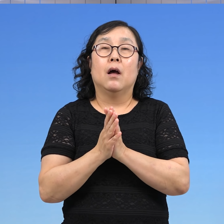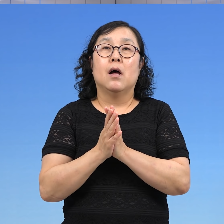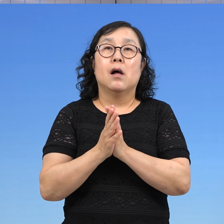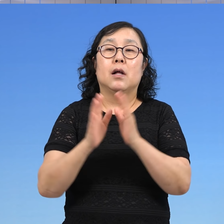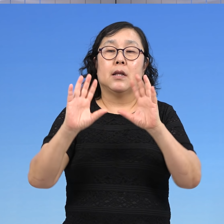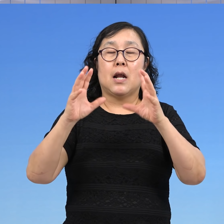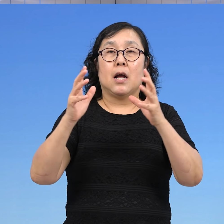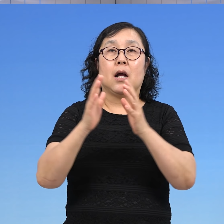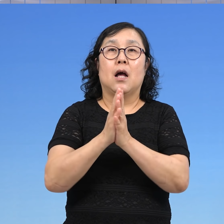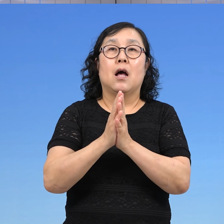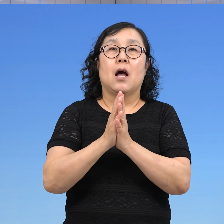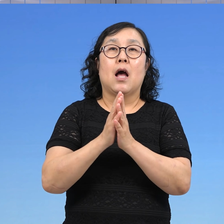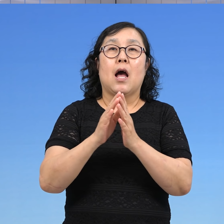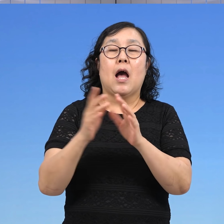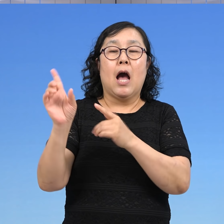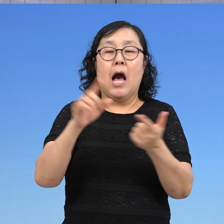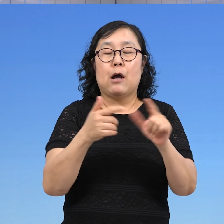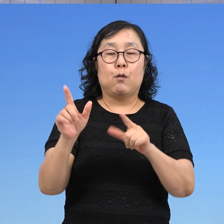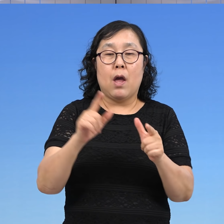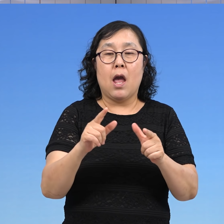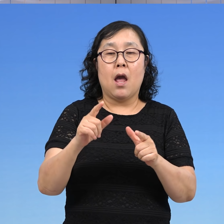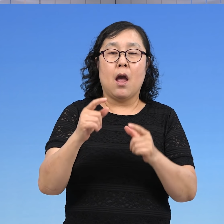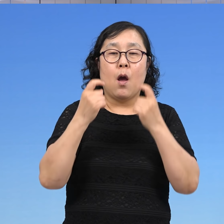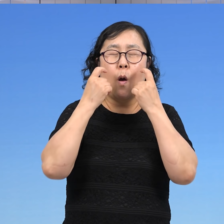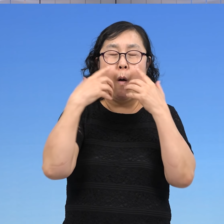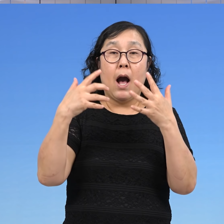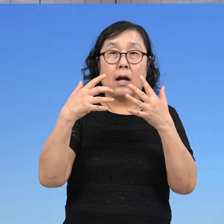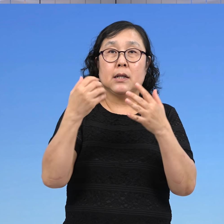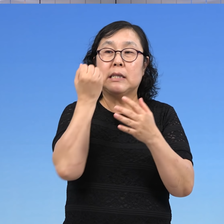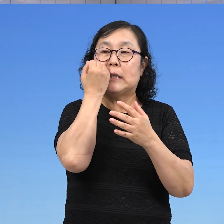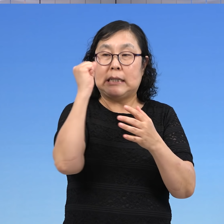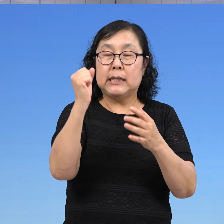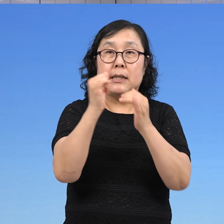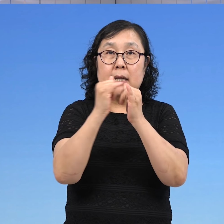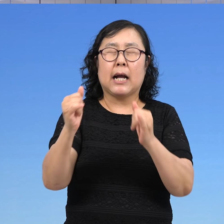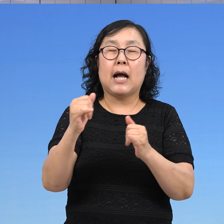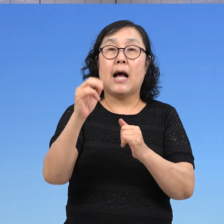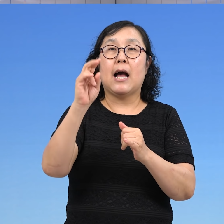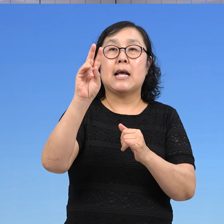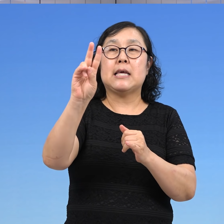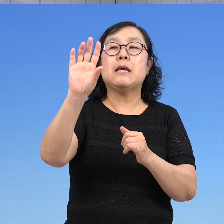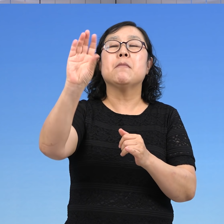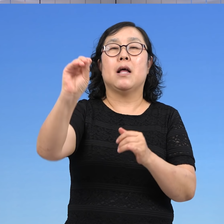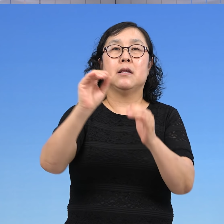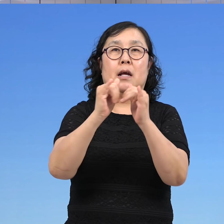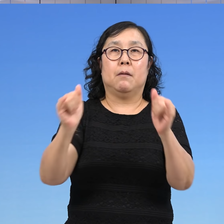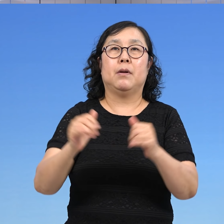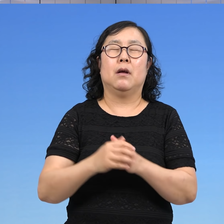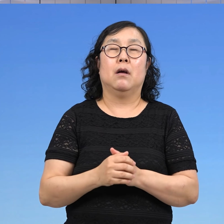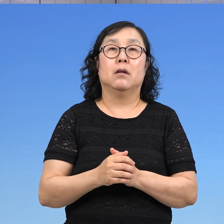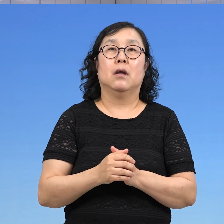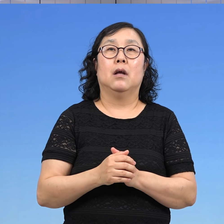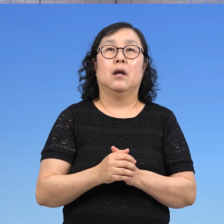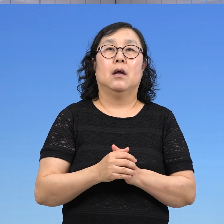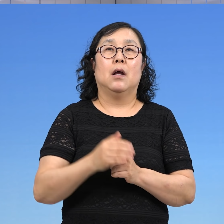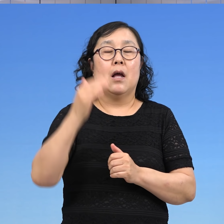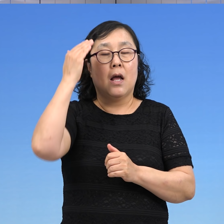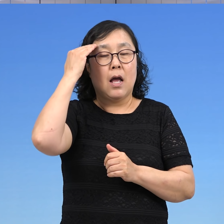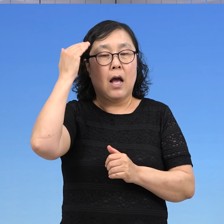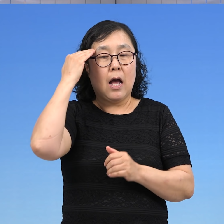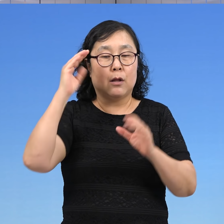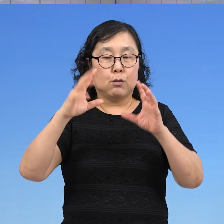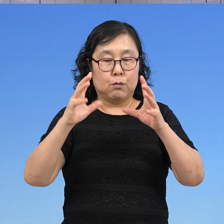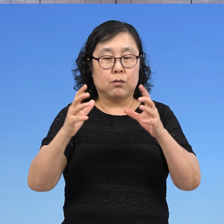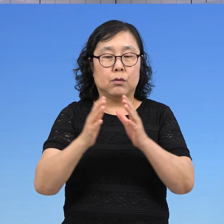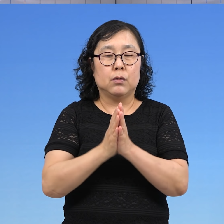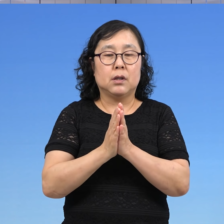하루 자매 본 기사 입니다 미국이 지금 오히려 다 우리를 부러워 해요 우리 온 가족들이 이제 한국은